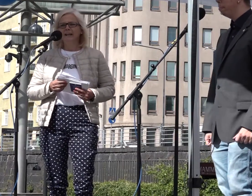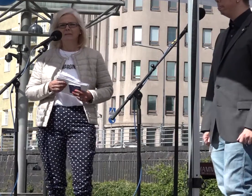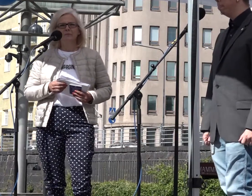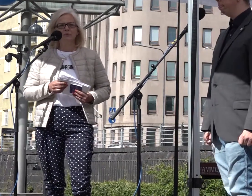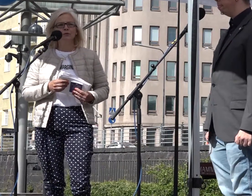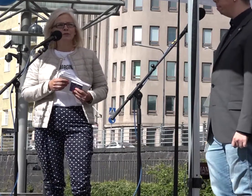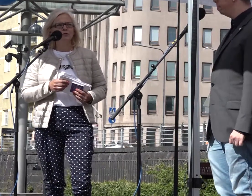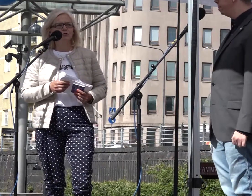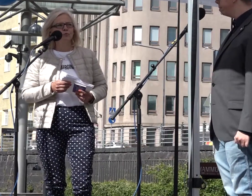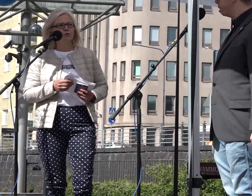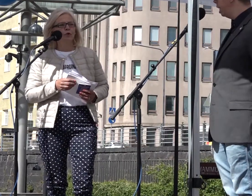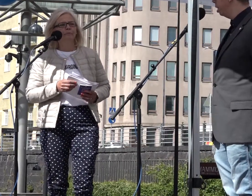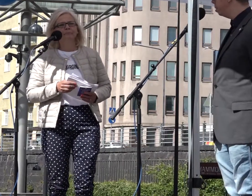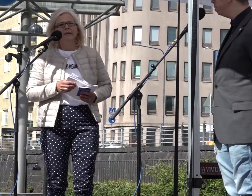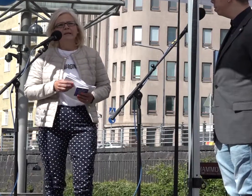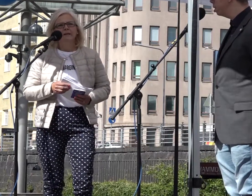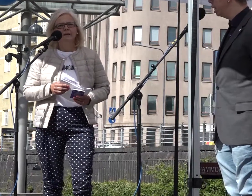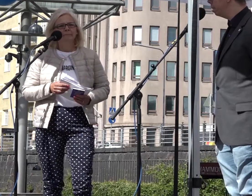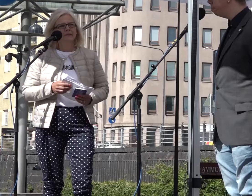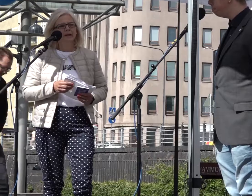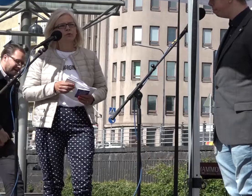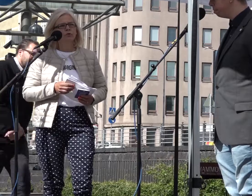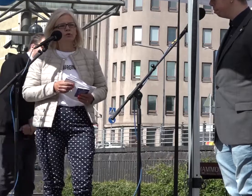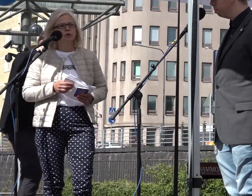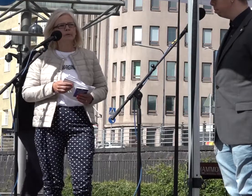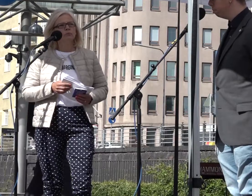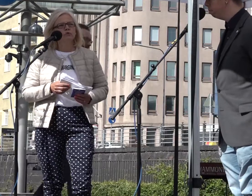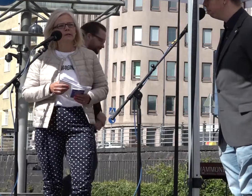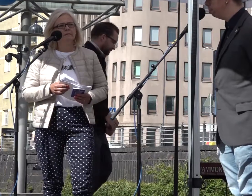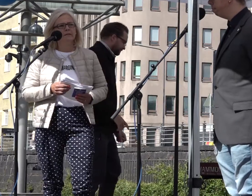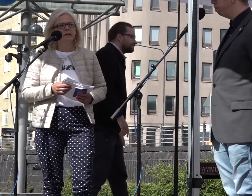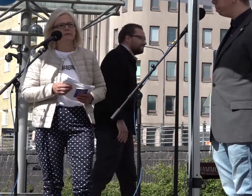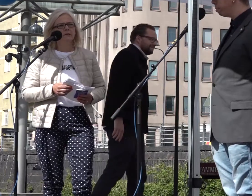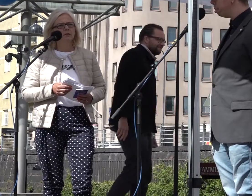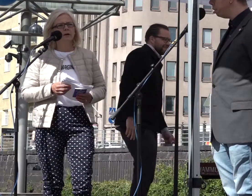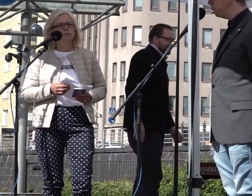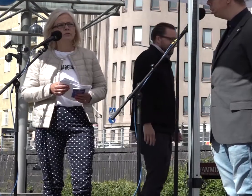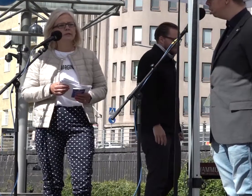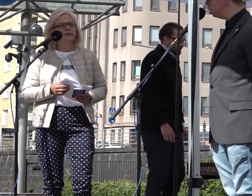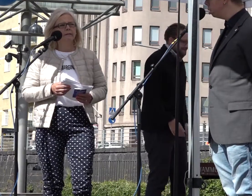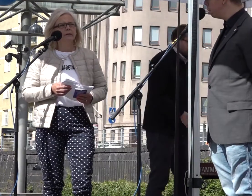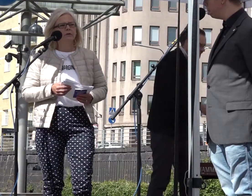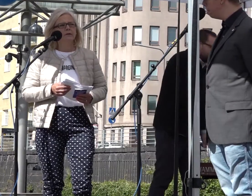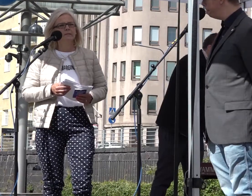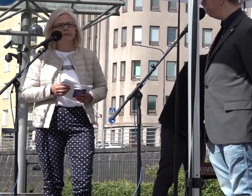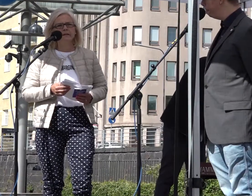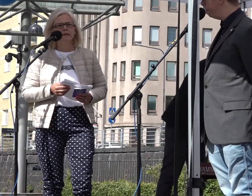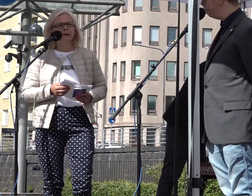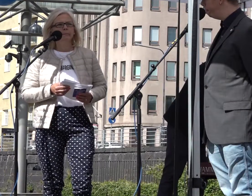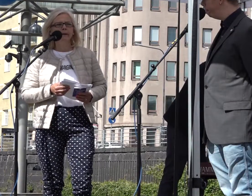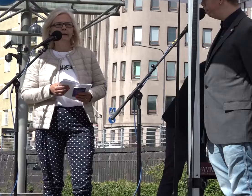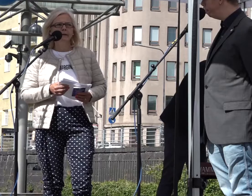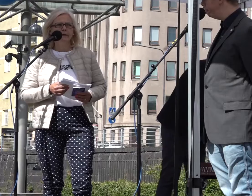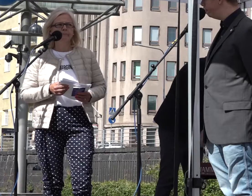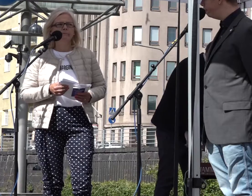No vielä yksi kysymys. Tämä YK-sopimus, niin siinä sanotaan myös niin, että jokaisen pitää